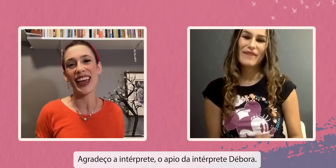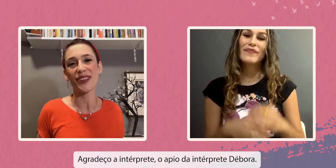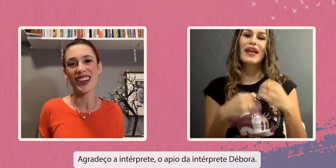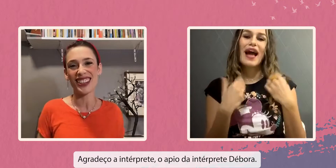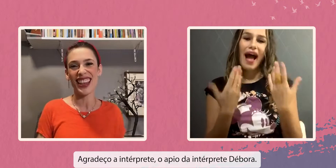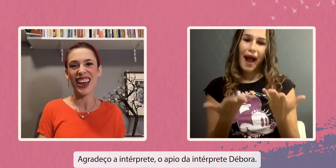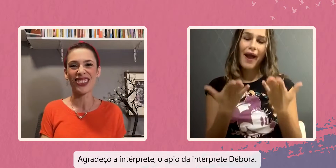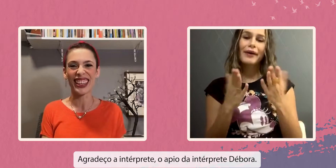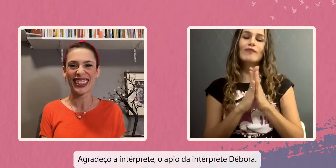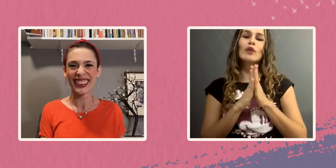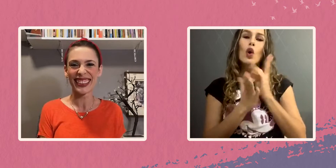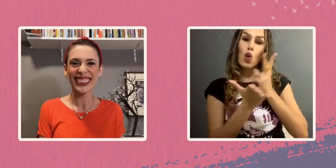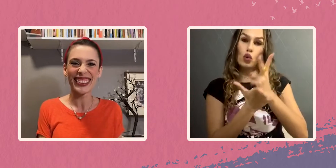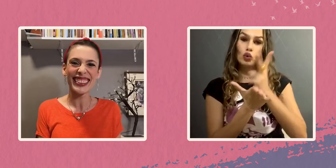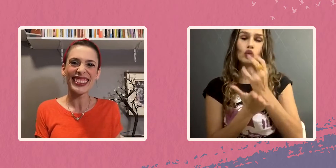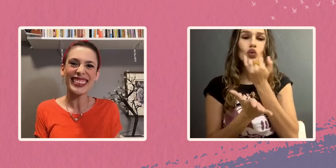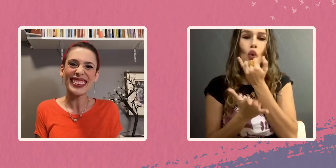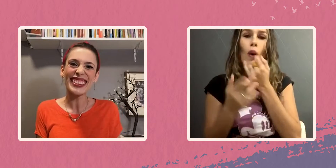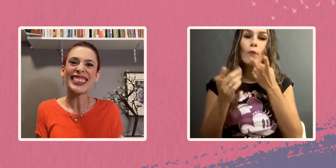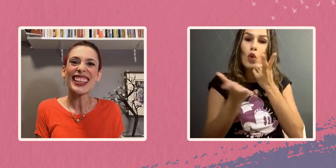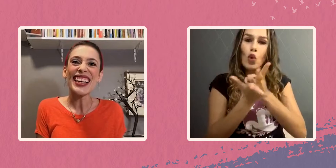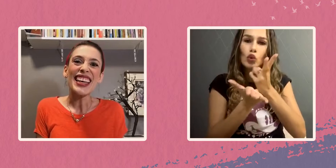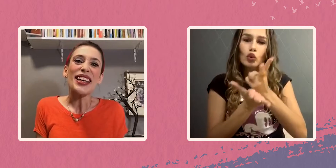da intérprete.